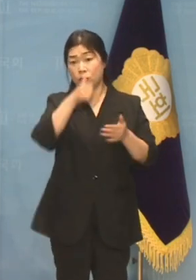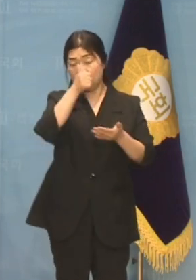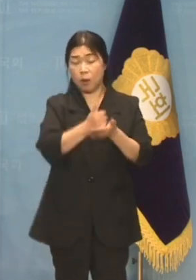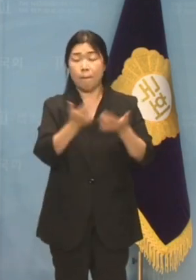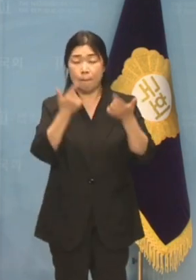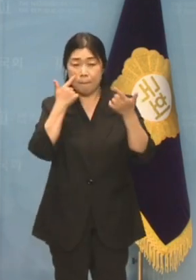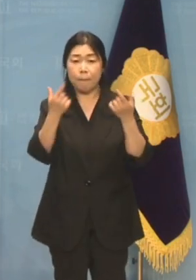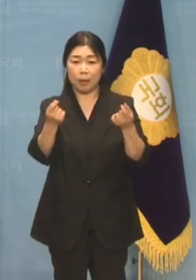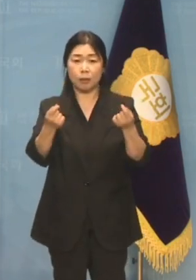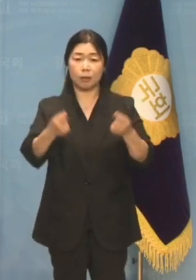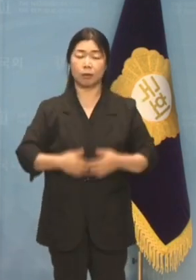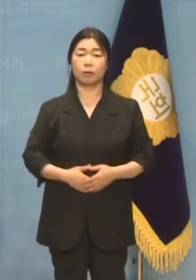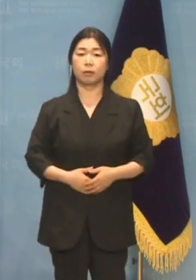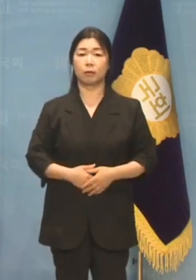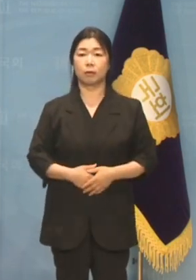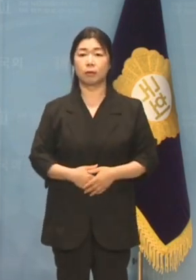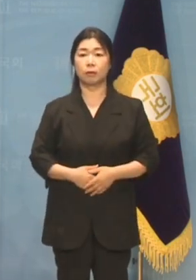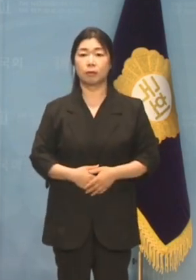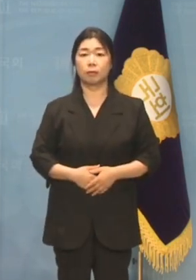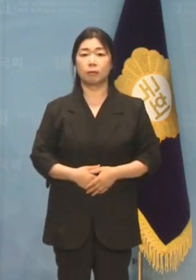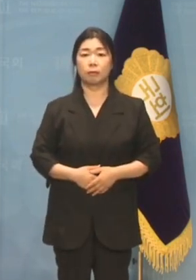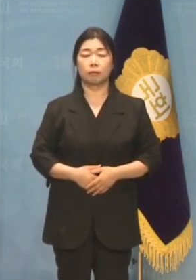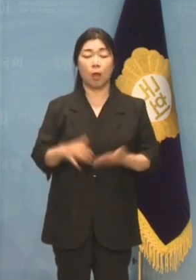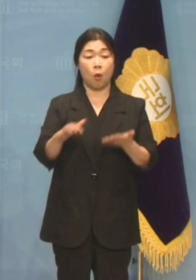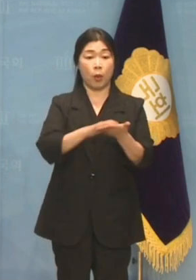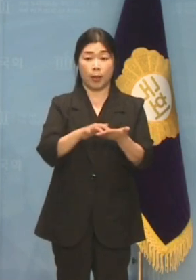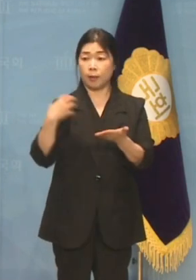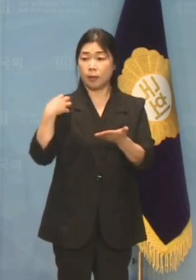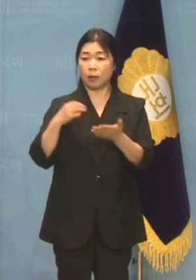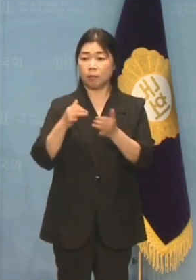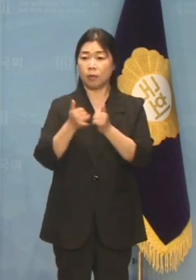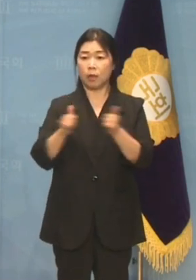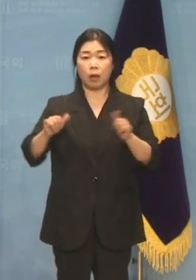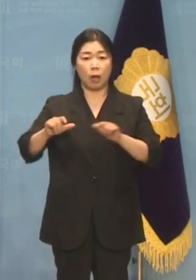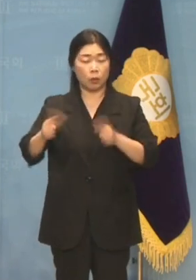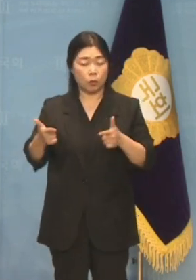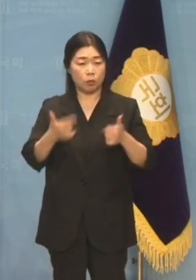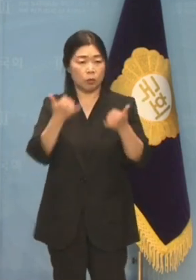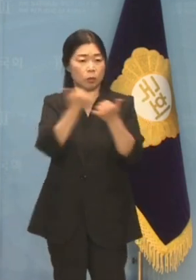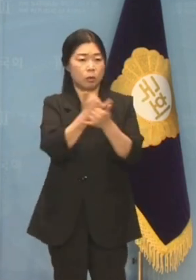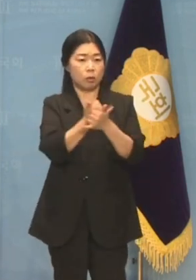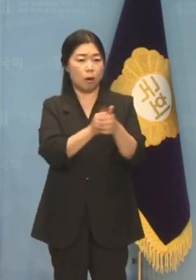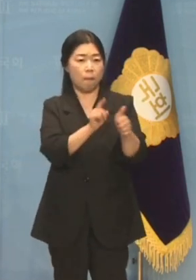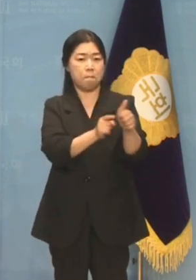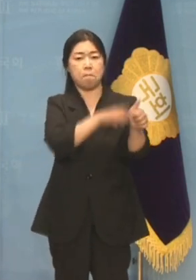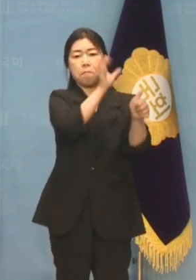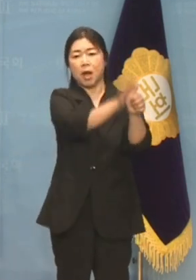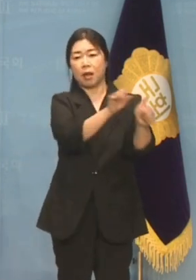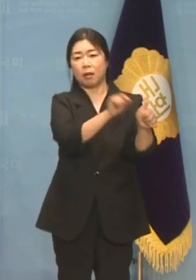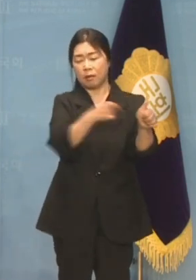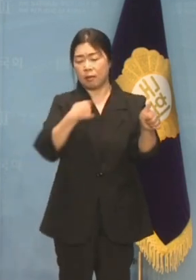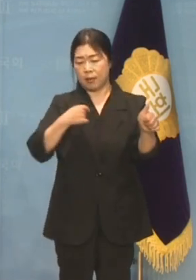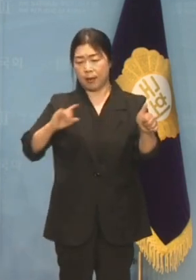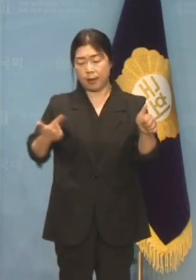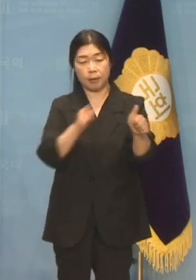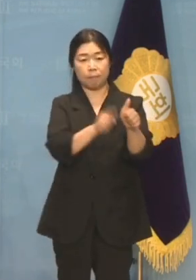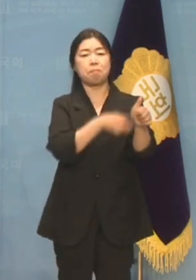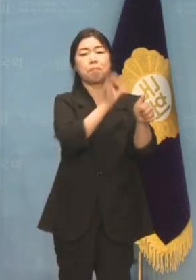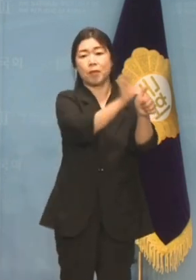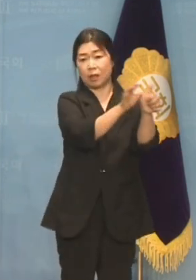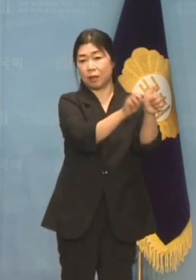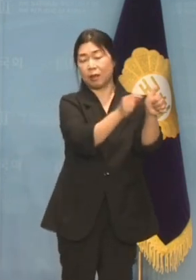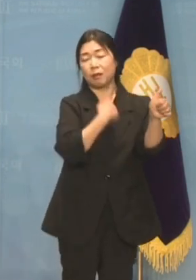국민 눈높이에 맞을 것입니다. 회계 책임자가 아닌 친인척을 내세운 불법 쪼개기 후원금의